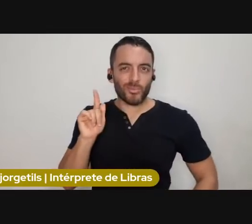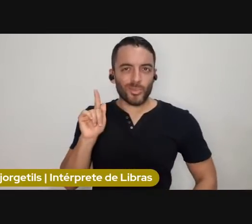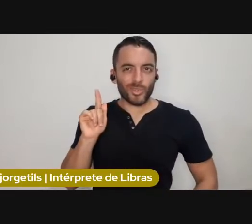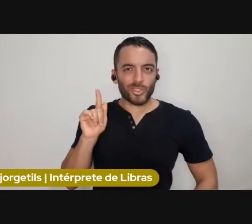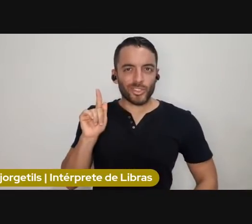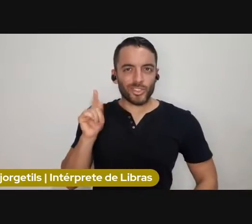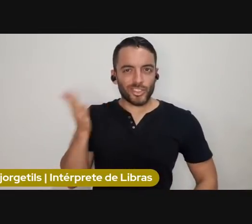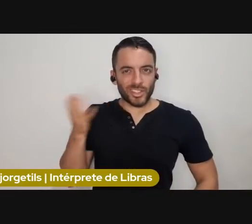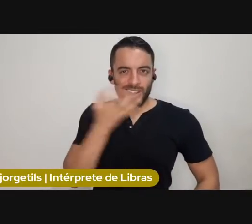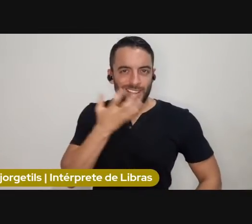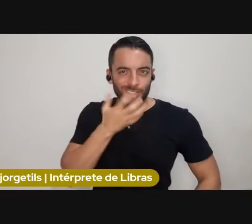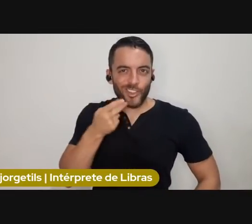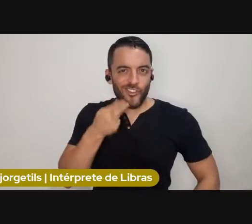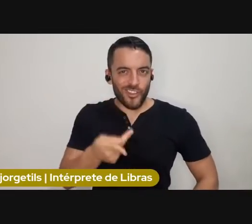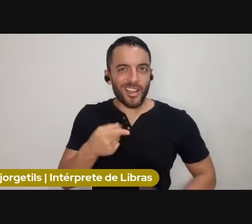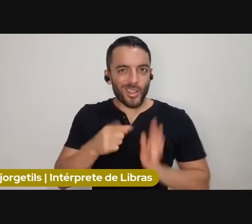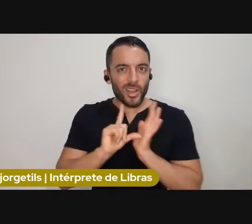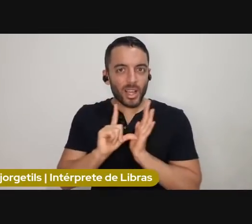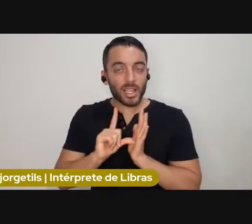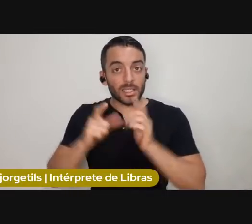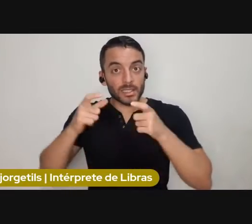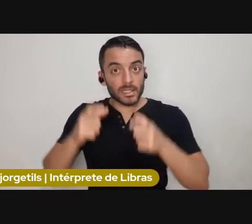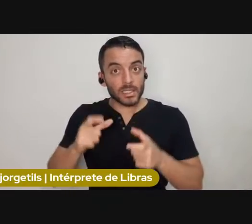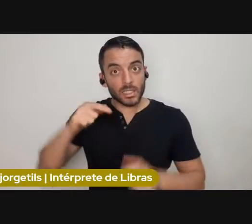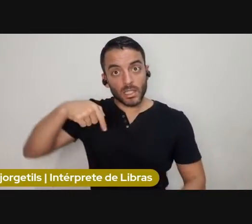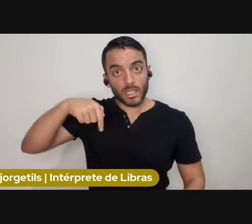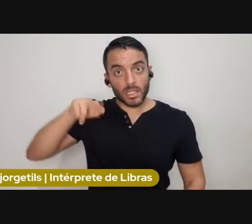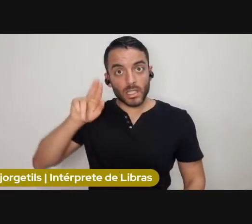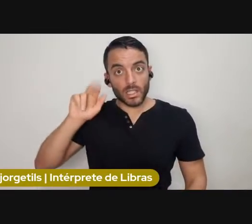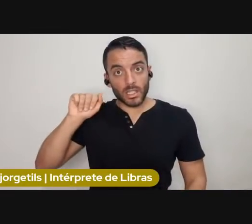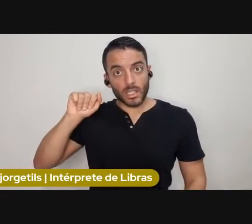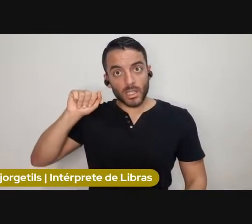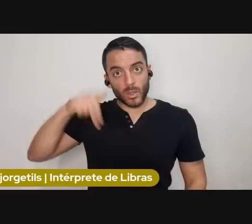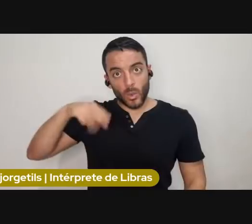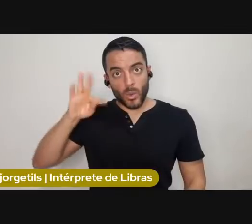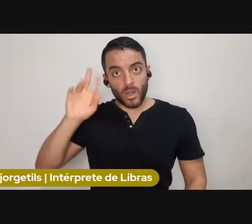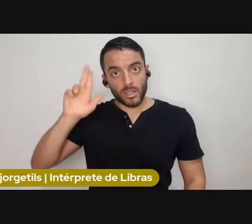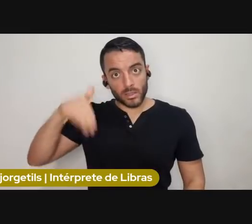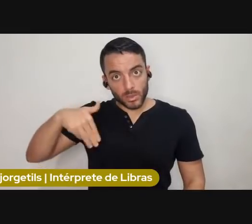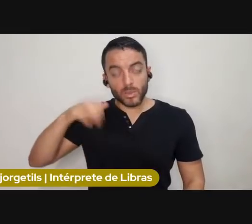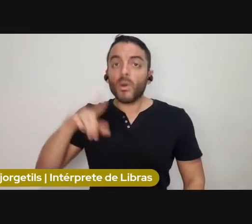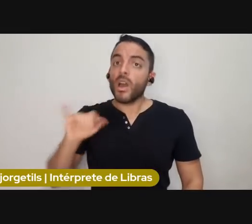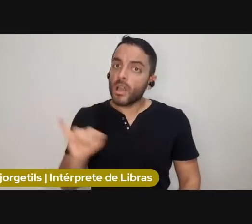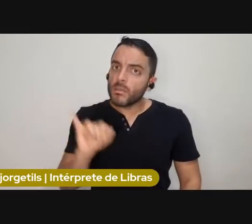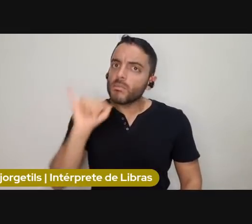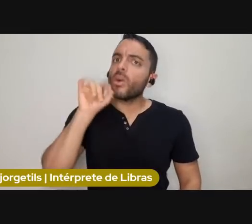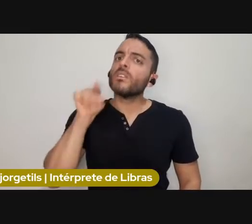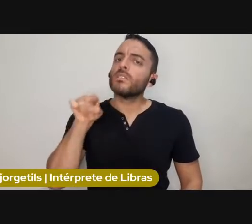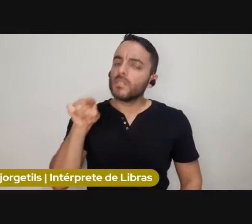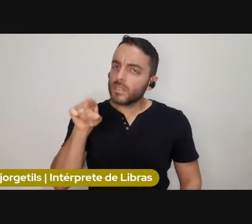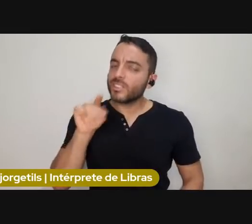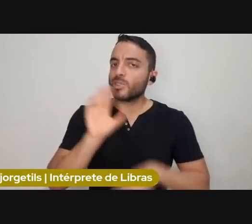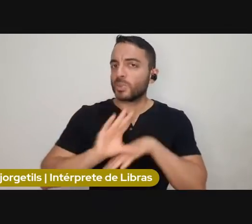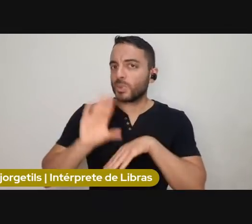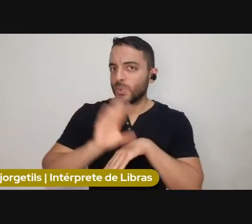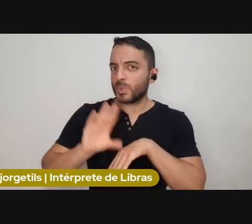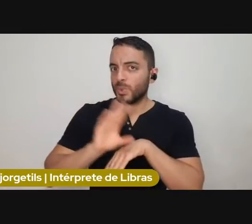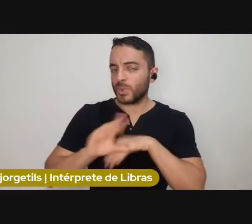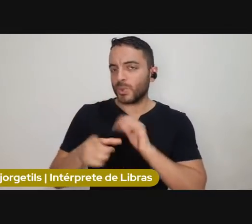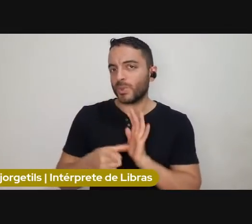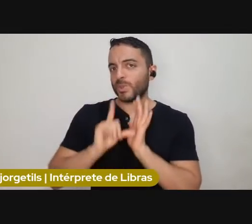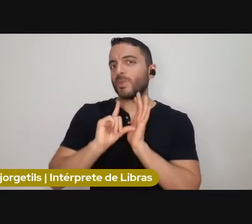que daqui a pouco eu vou falar como Quanta foi importante no nosso curso em 97, 98, no nosso curso de pré-vestibular, de pré-ENEM,